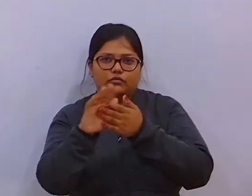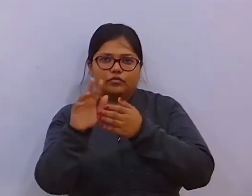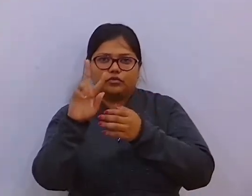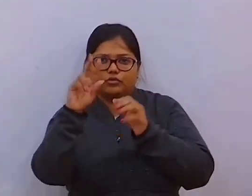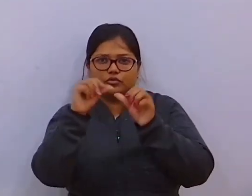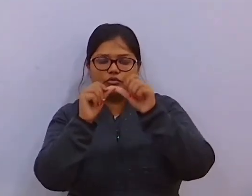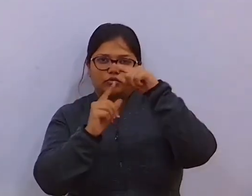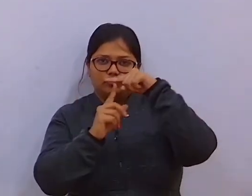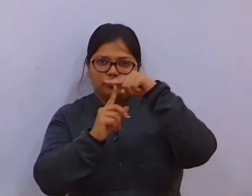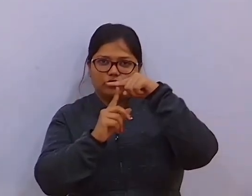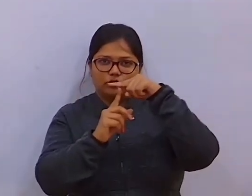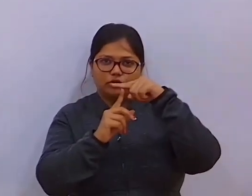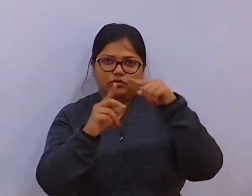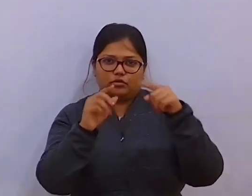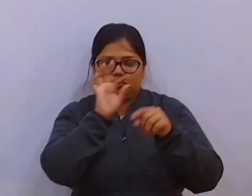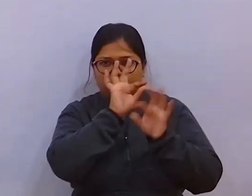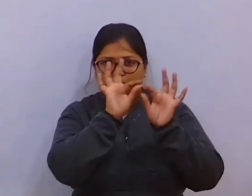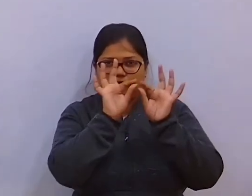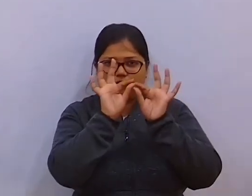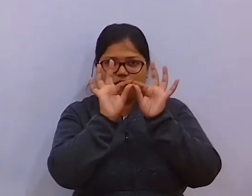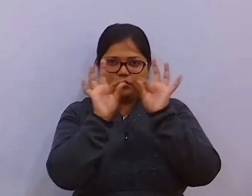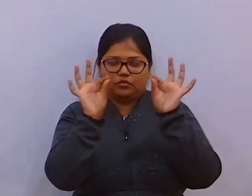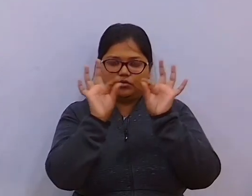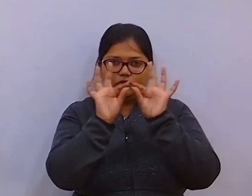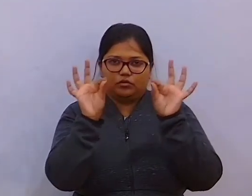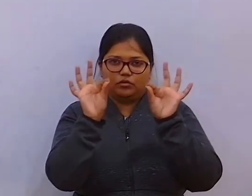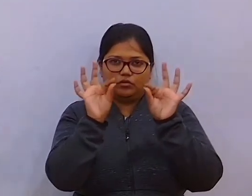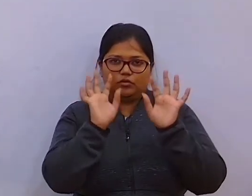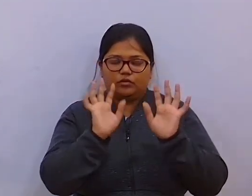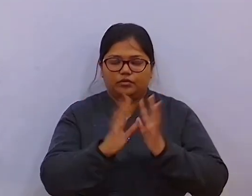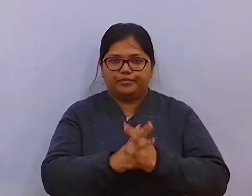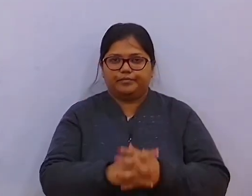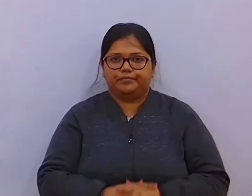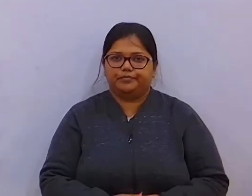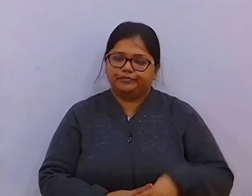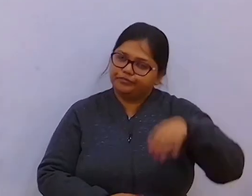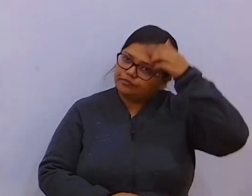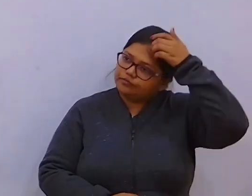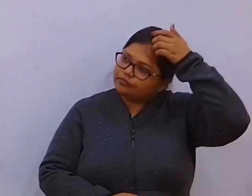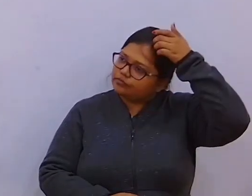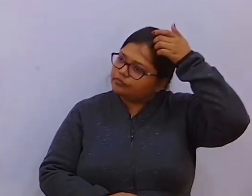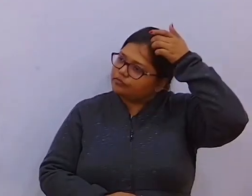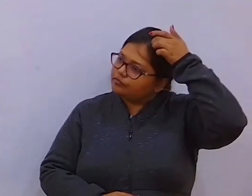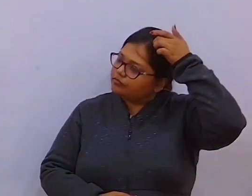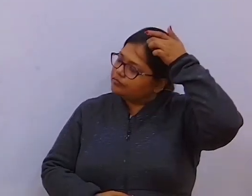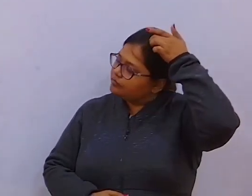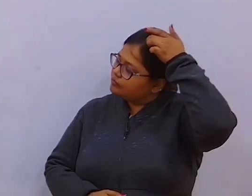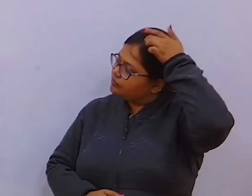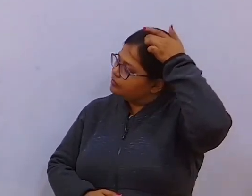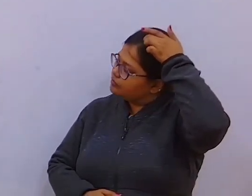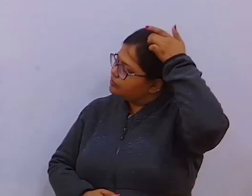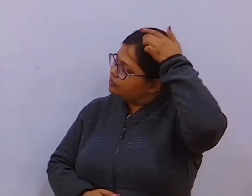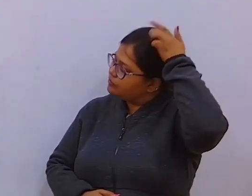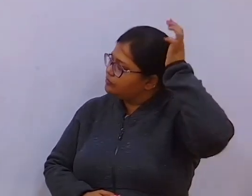ट्रेड विंड्स। ठीक है, ये जनरली चलती कैसे हैं कि उत्तर वाली जो है वो दक्षिण की तरफ जाएंगी और जो दक्षिण